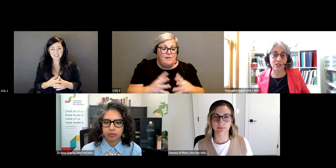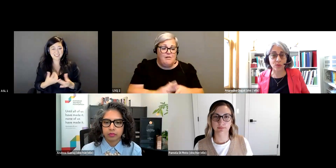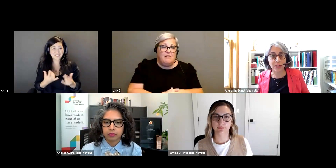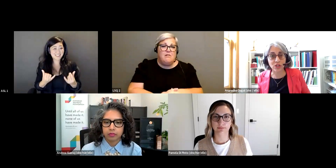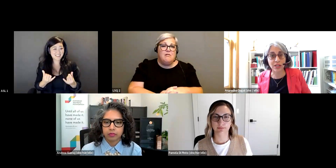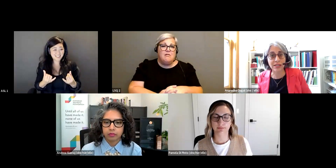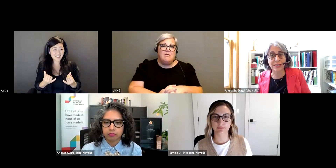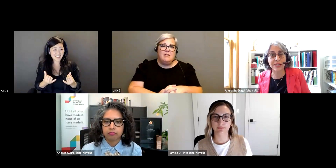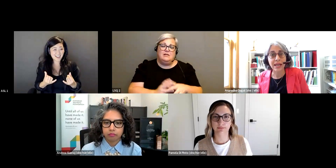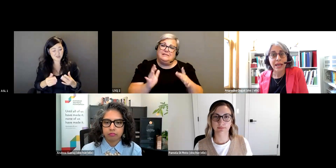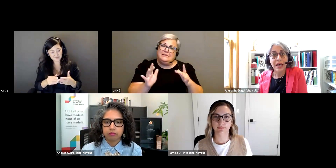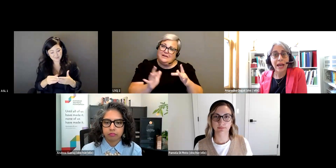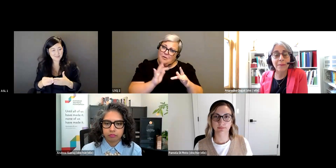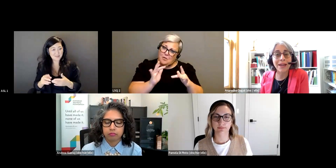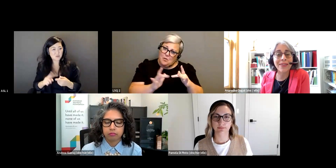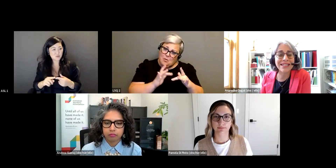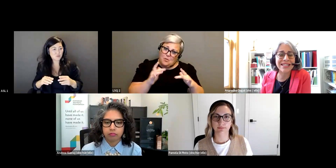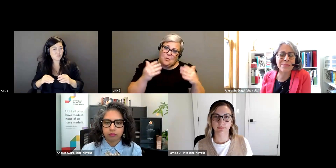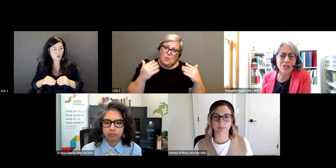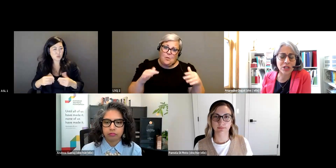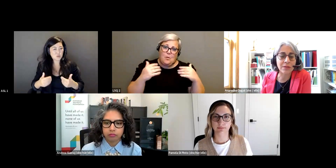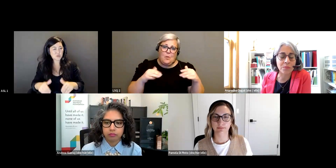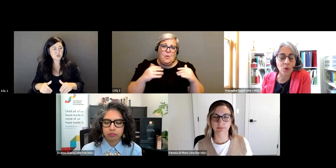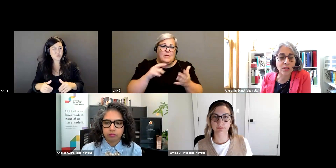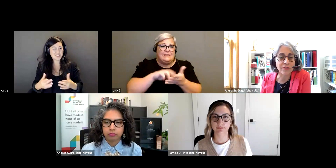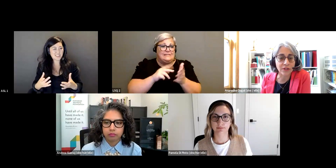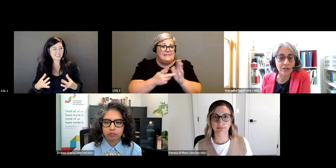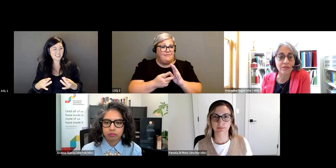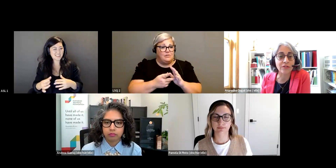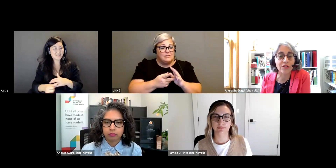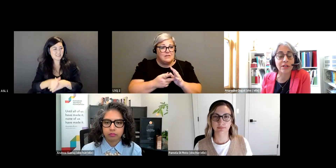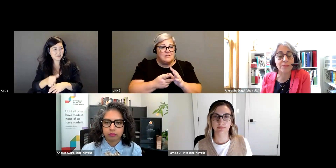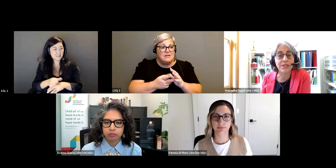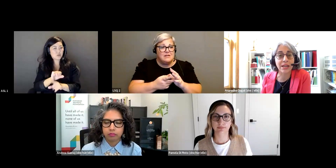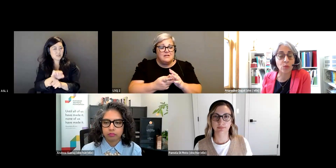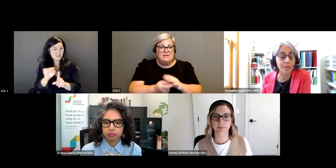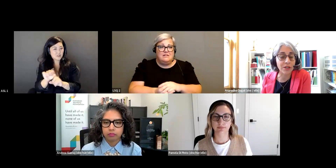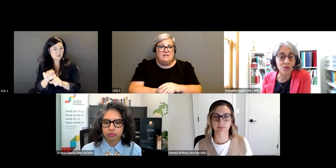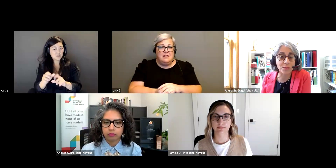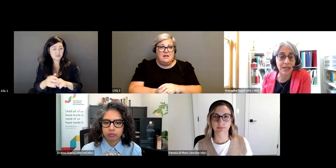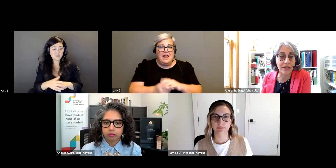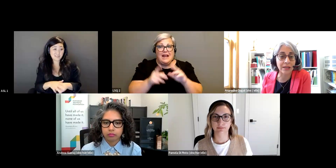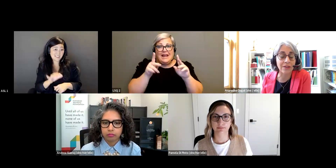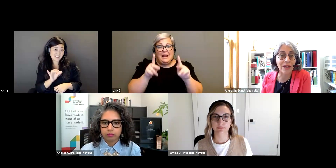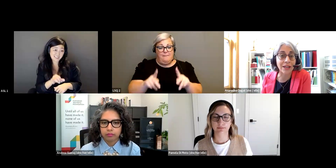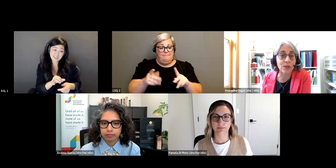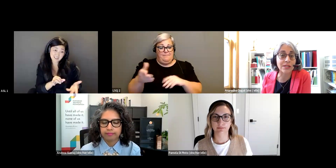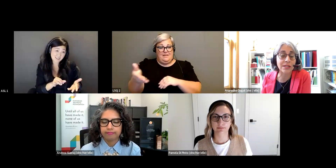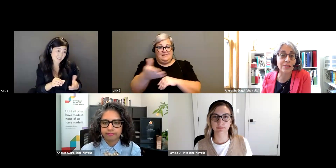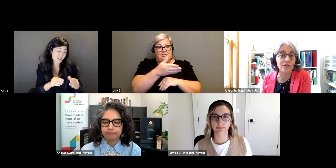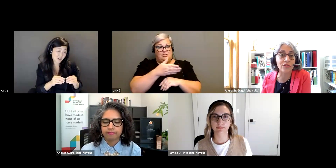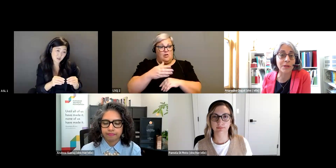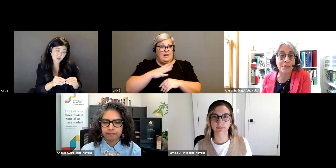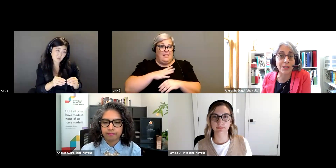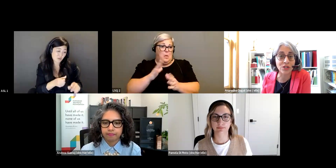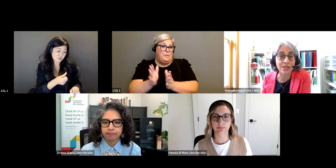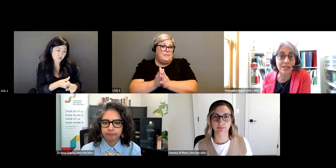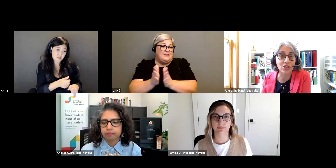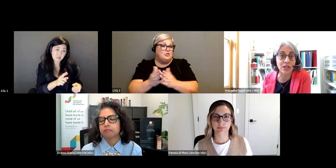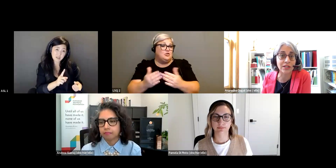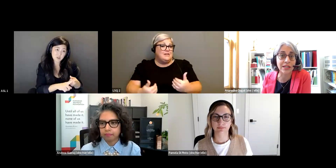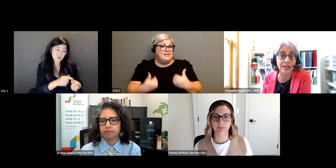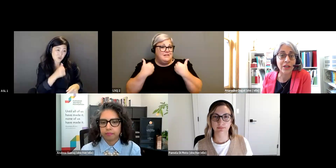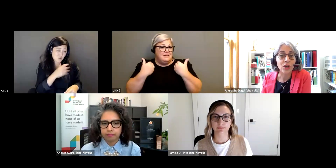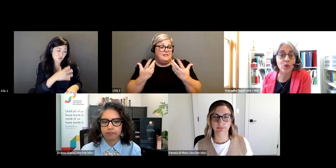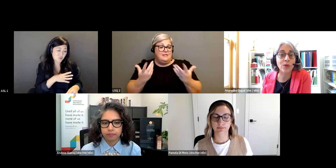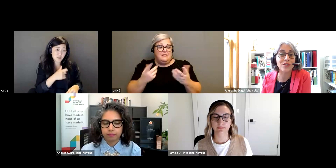Ces vulnérabilités font que les personnes sont en situation de danger. C'est beaucoup plus difficile,